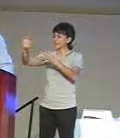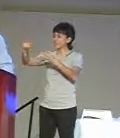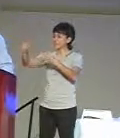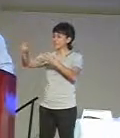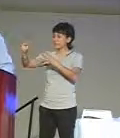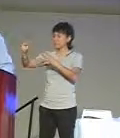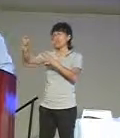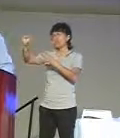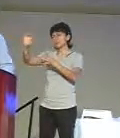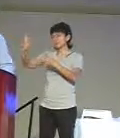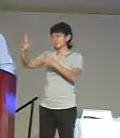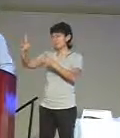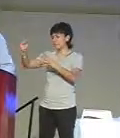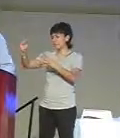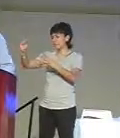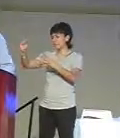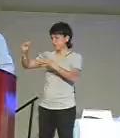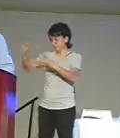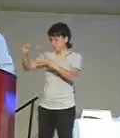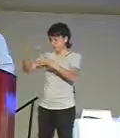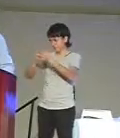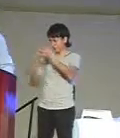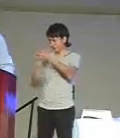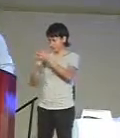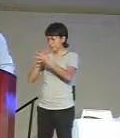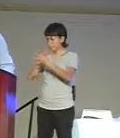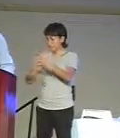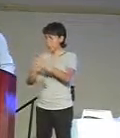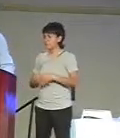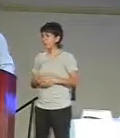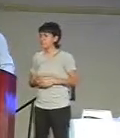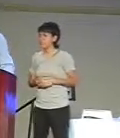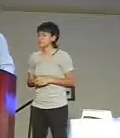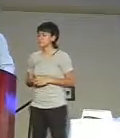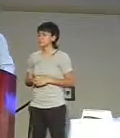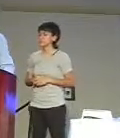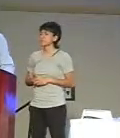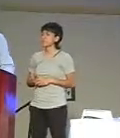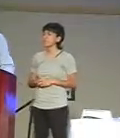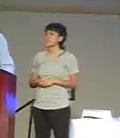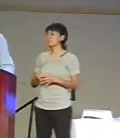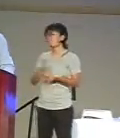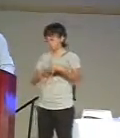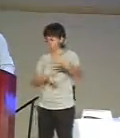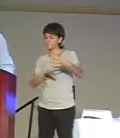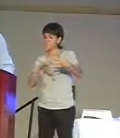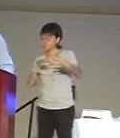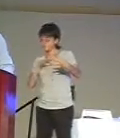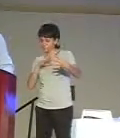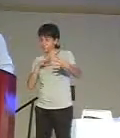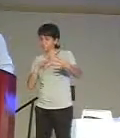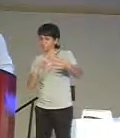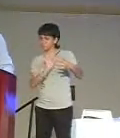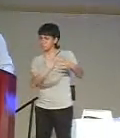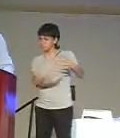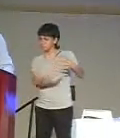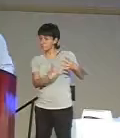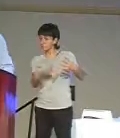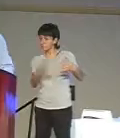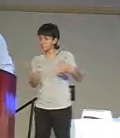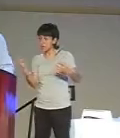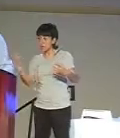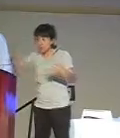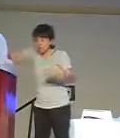muchas acciones que hacemos no disminuirán la